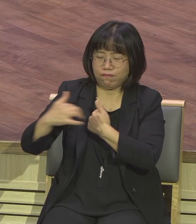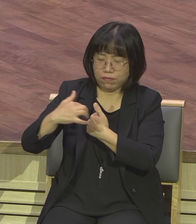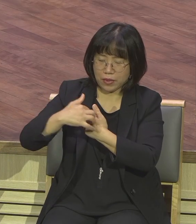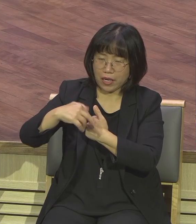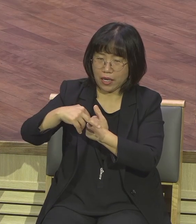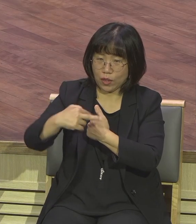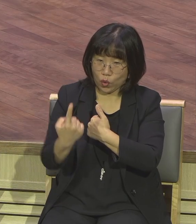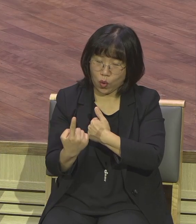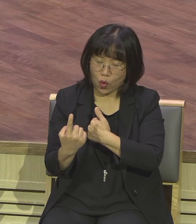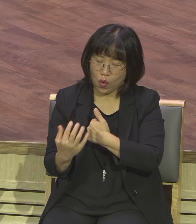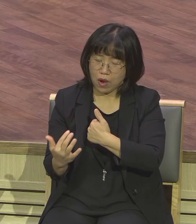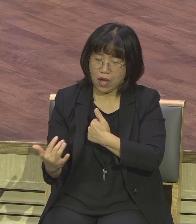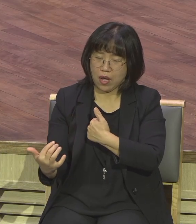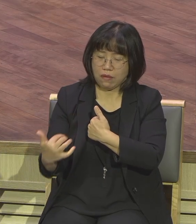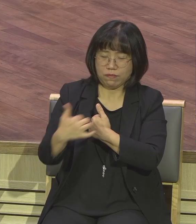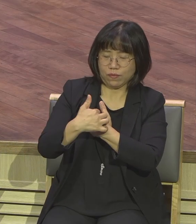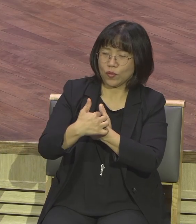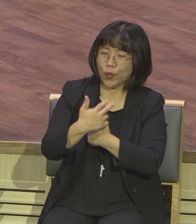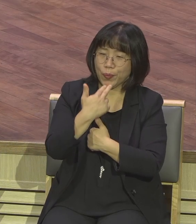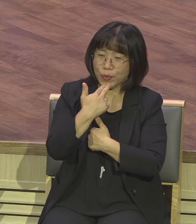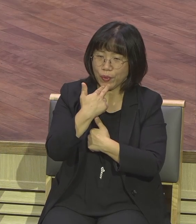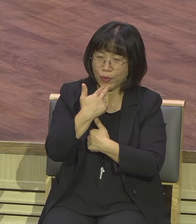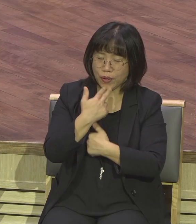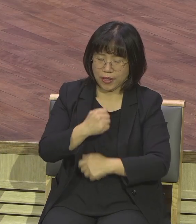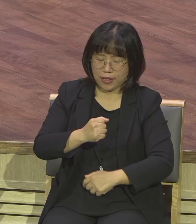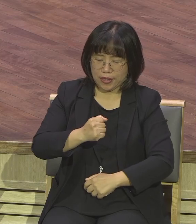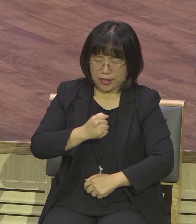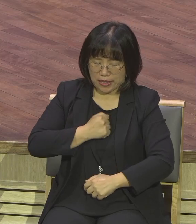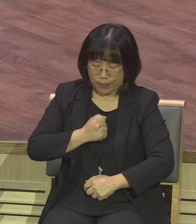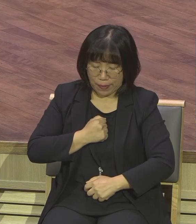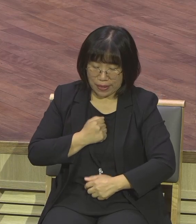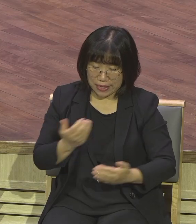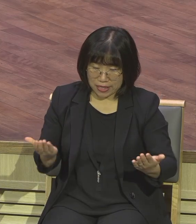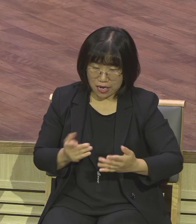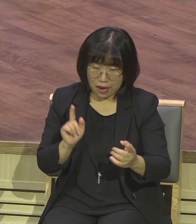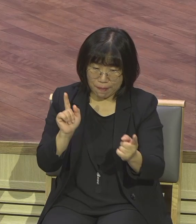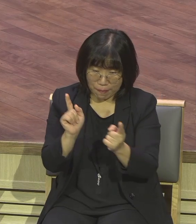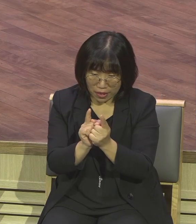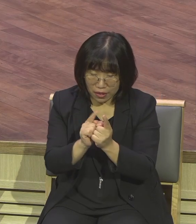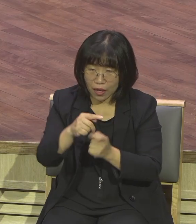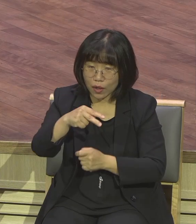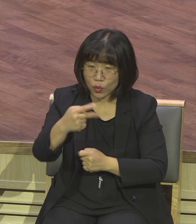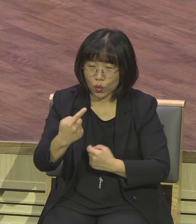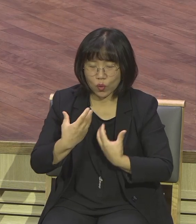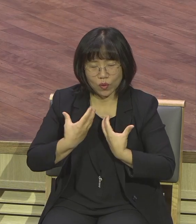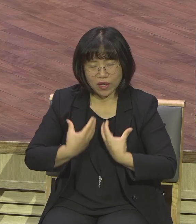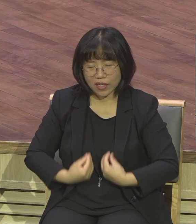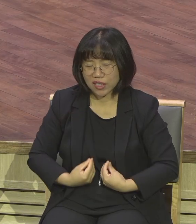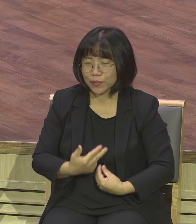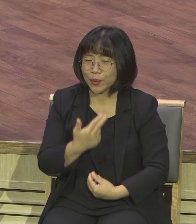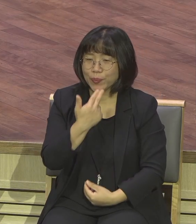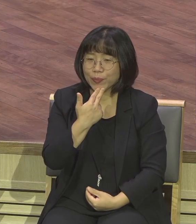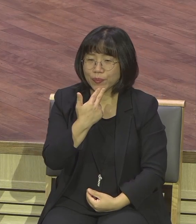아니하고. 그렇게 말하고 있어요. 답답한 일을 당하여도 낙심하지 아니하고.